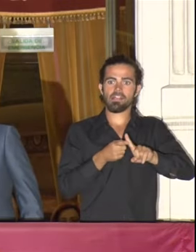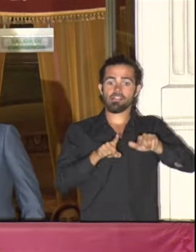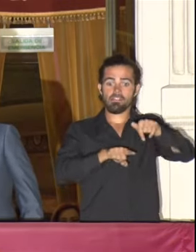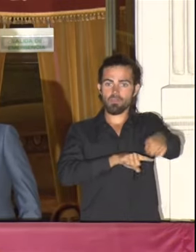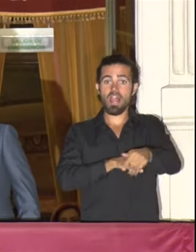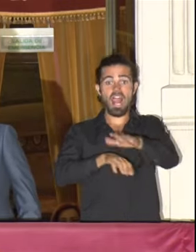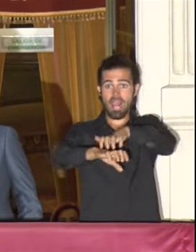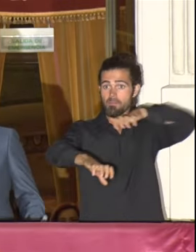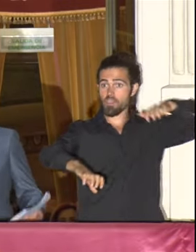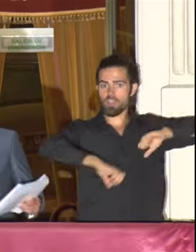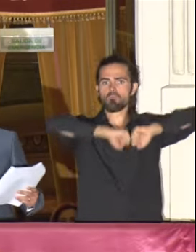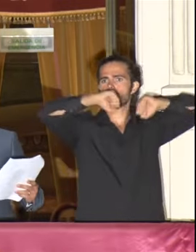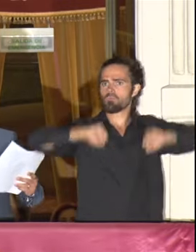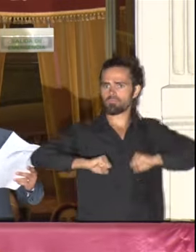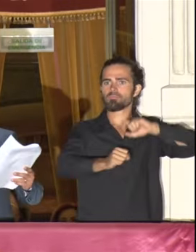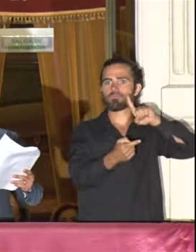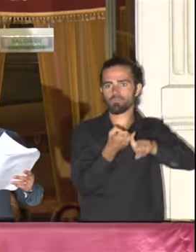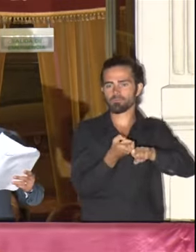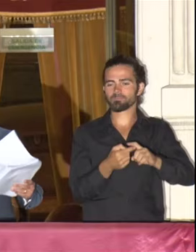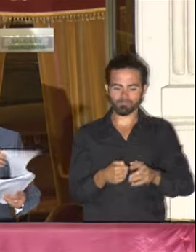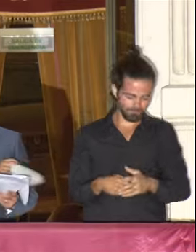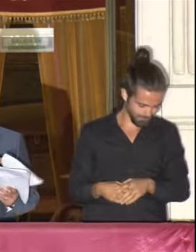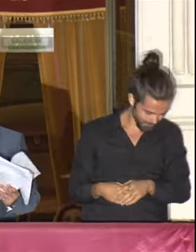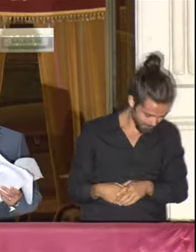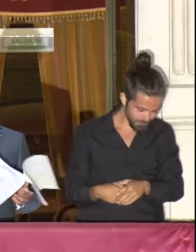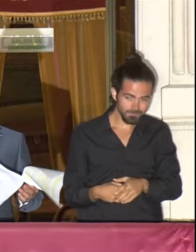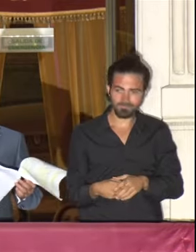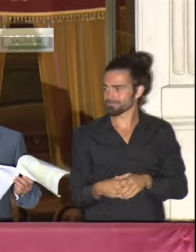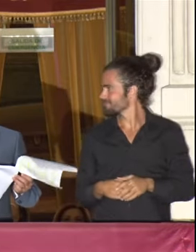la mayoría acababan en un matrimonio.